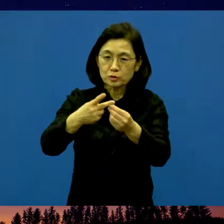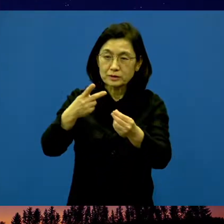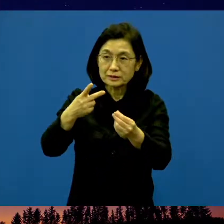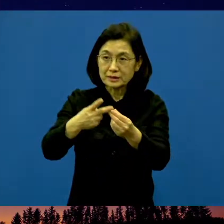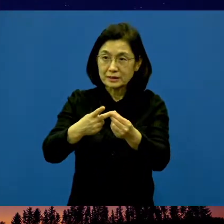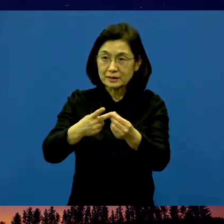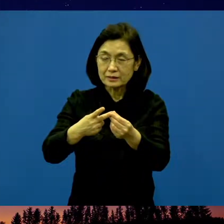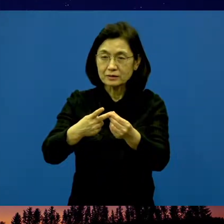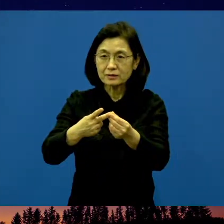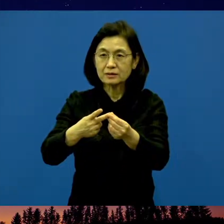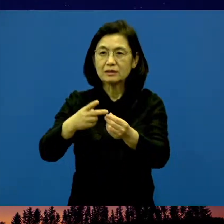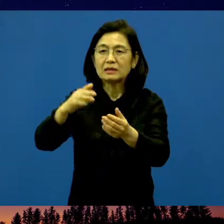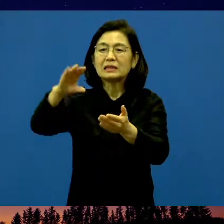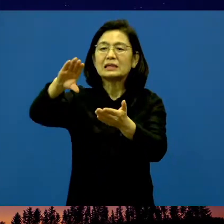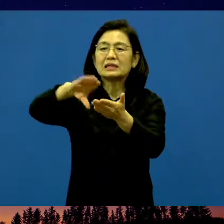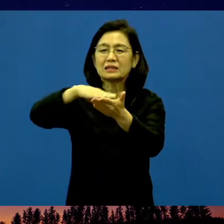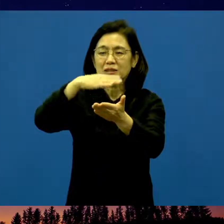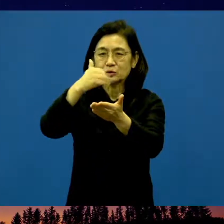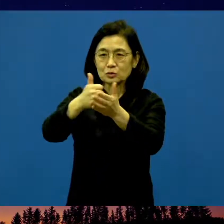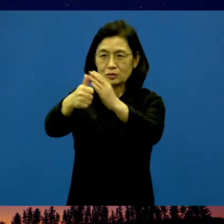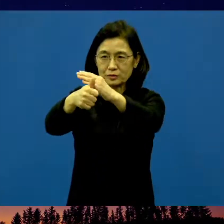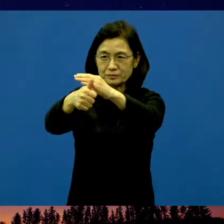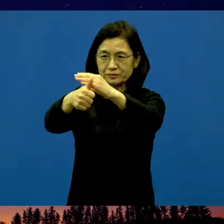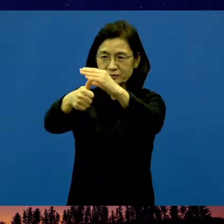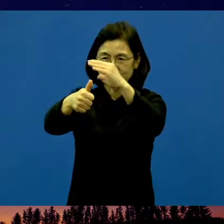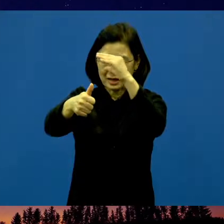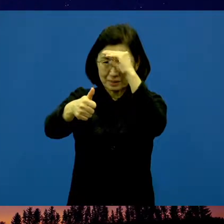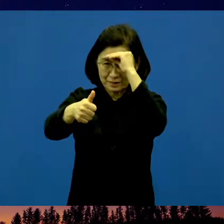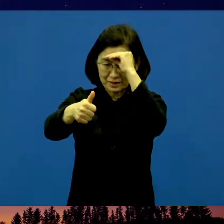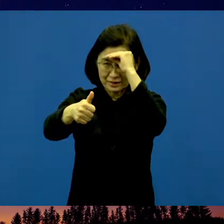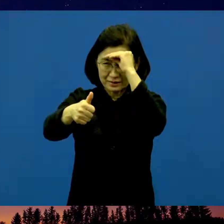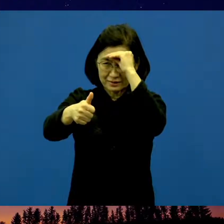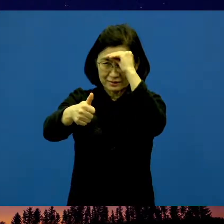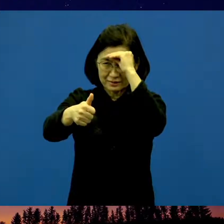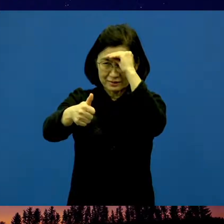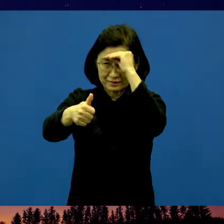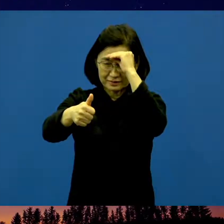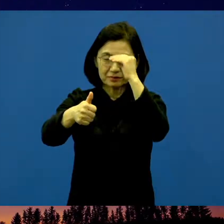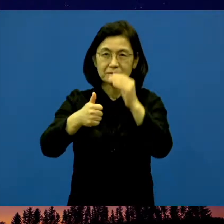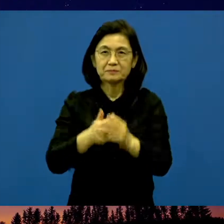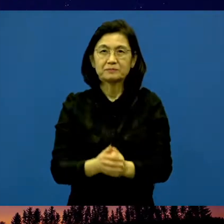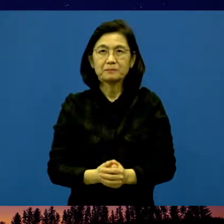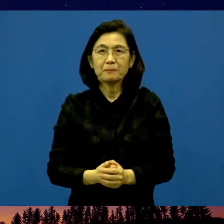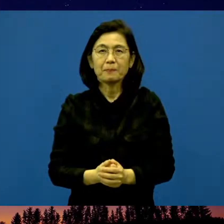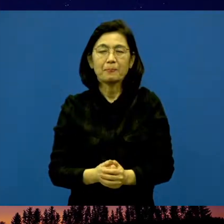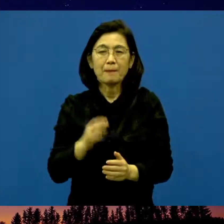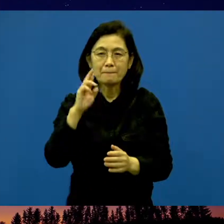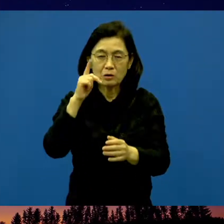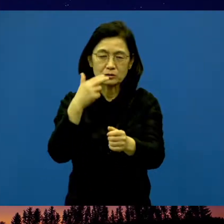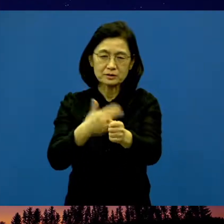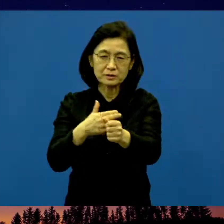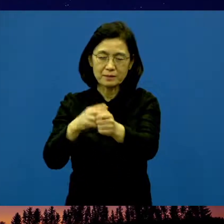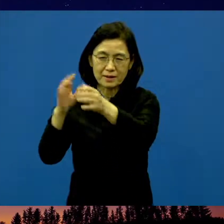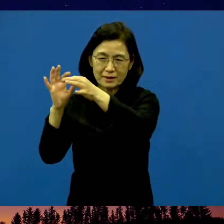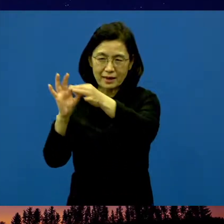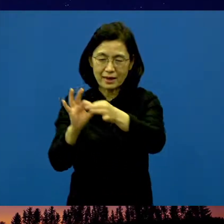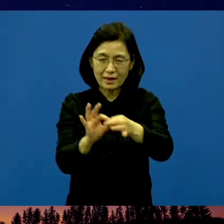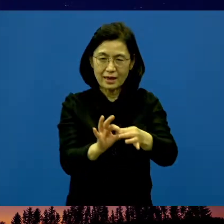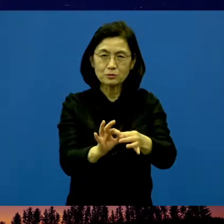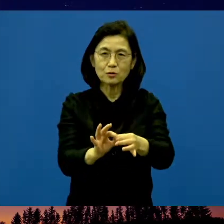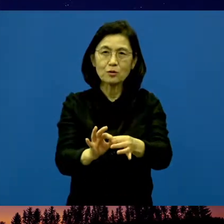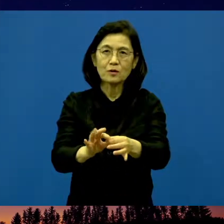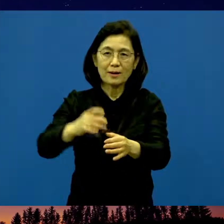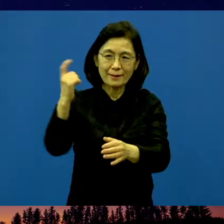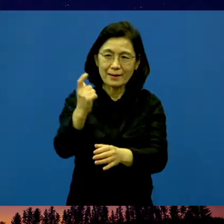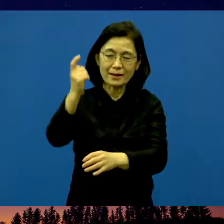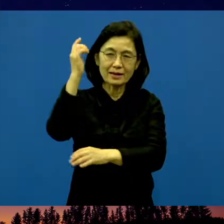최고의 목표입니다. 그리스도와 같이 되는 것. 바울은 그의 서신에서 계속 이것을 강조해요.